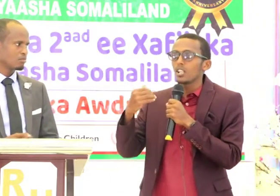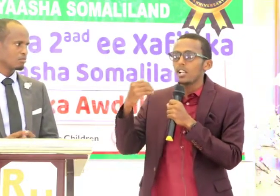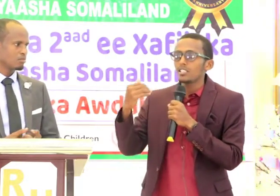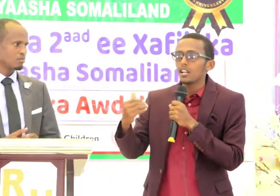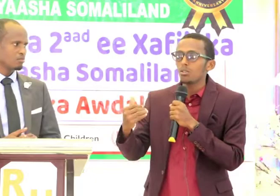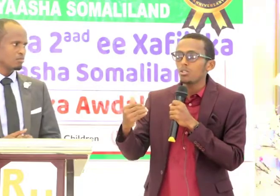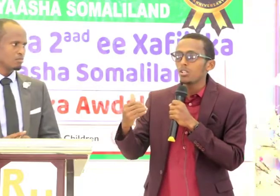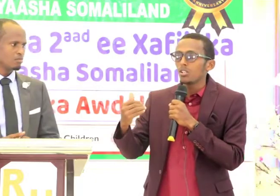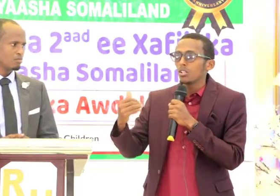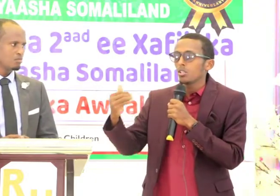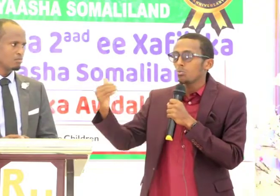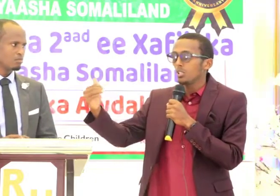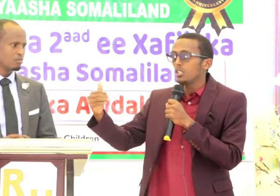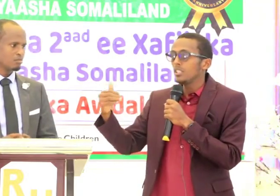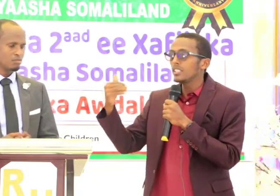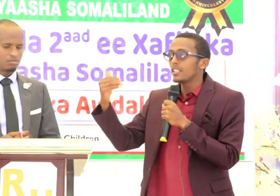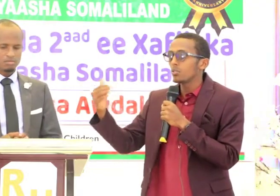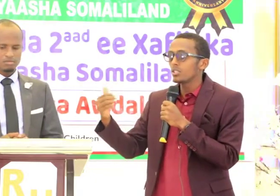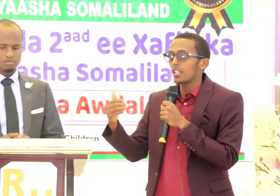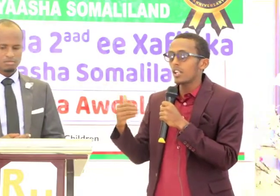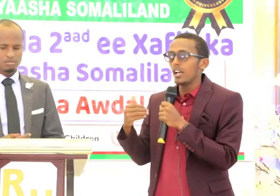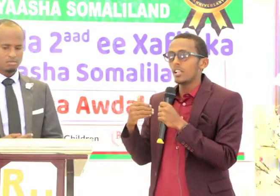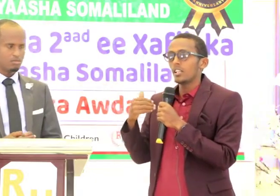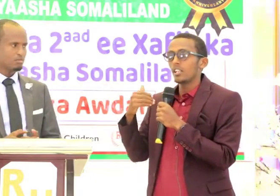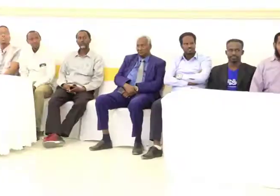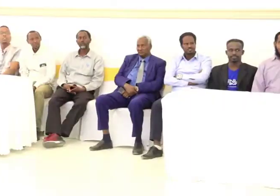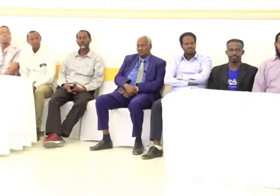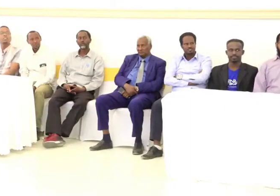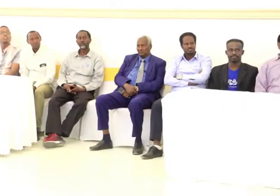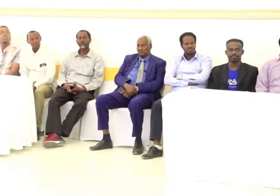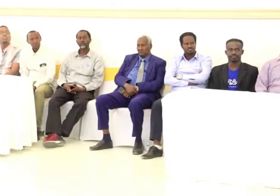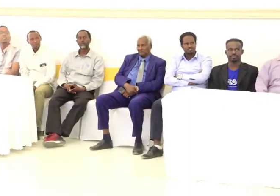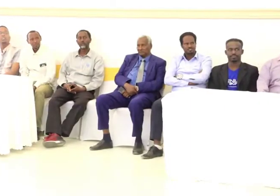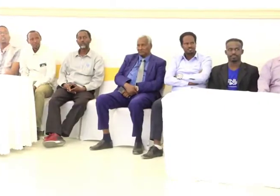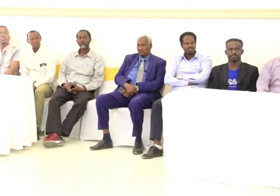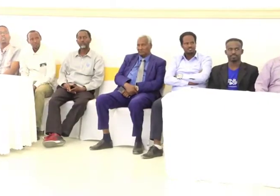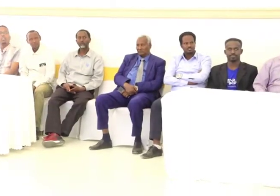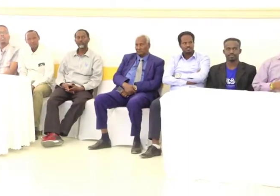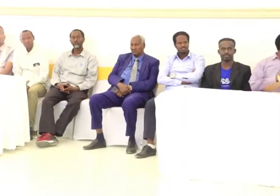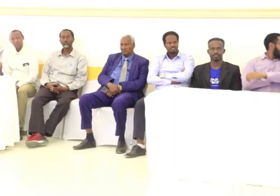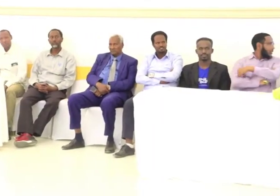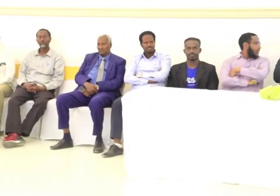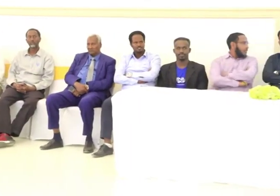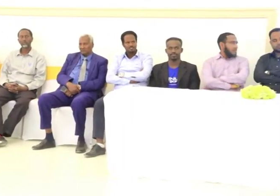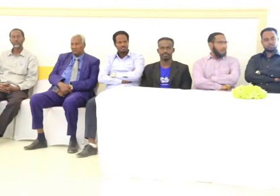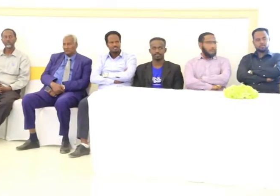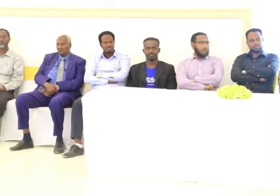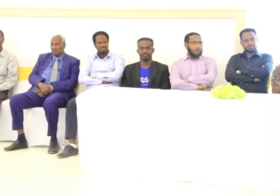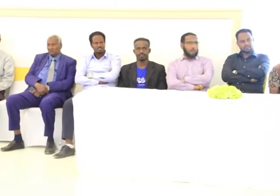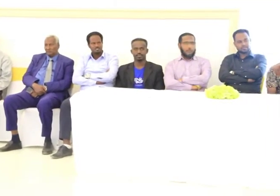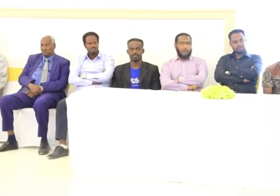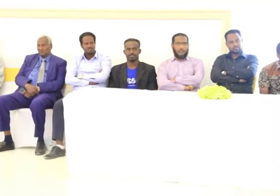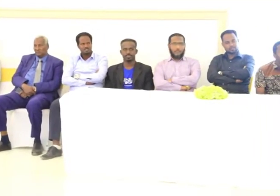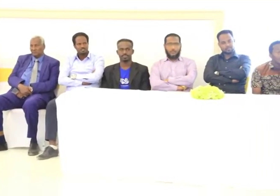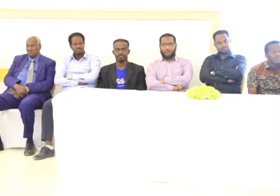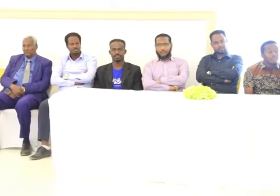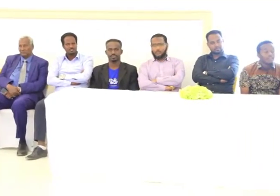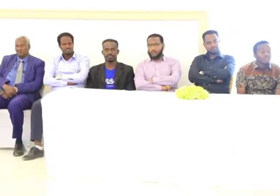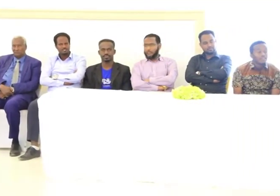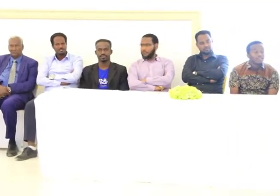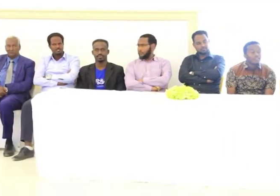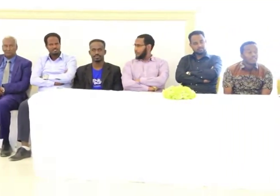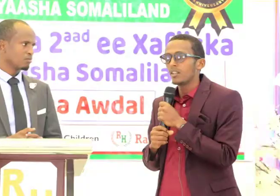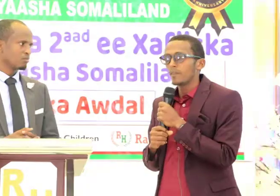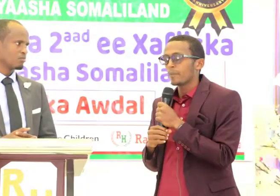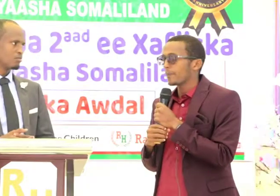kiradii guriga laga saaro, wixii niyadda lagu dhisan lahaa ee la oran lahaa yacnihii waxba idin qabanaysaaba, meel baa go'aysa buuri hoos u dhac badan